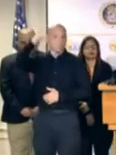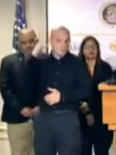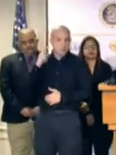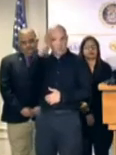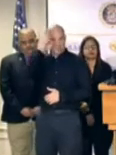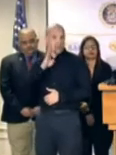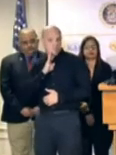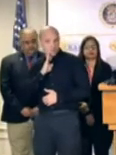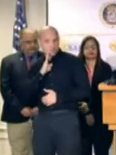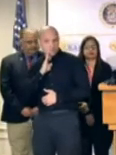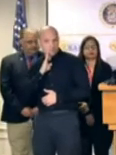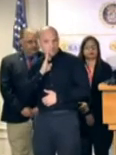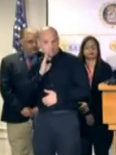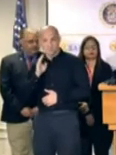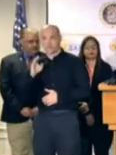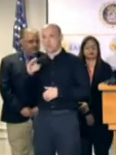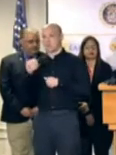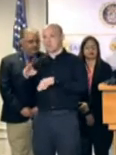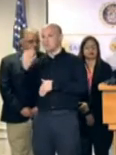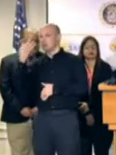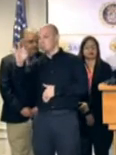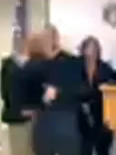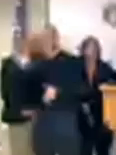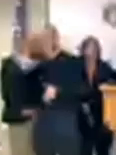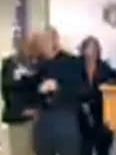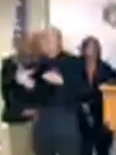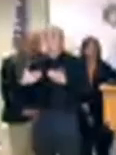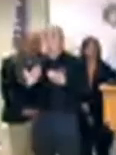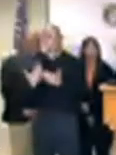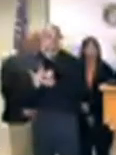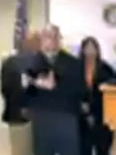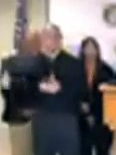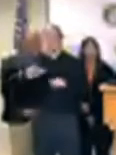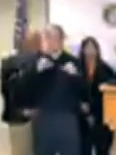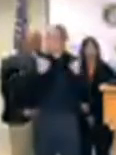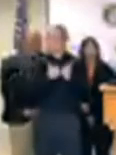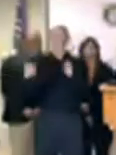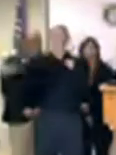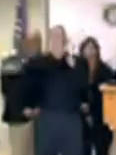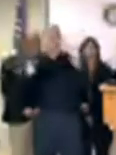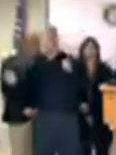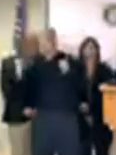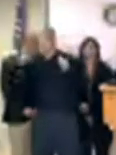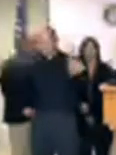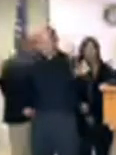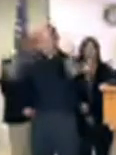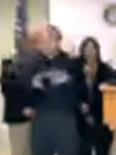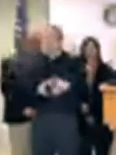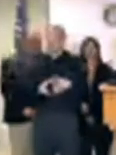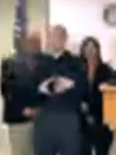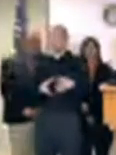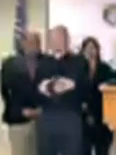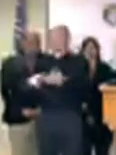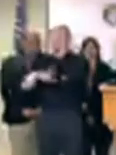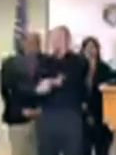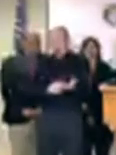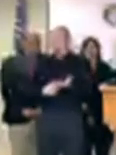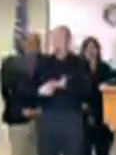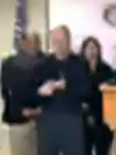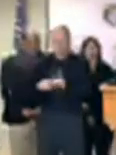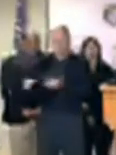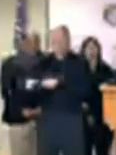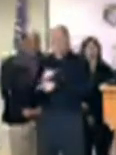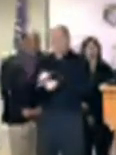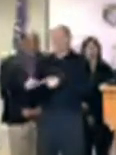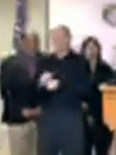el 19 terminamos con todos los coordinadores interagenciales a nivel de Puerto Rico. Especialmente este entrenamiento es